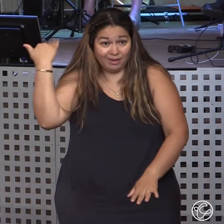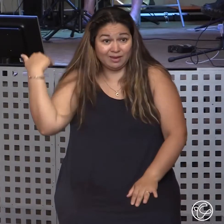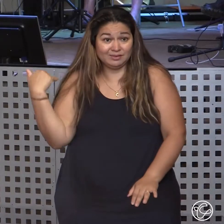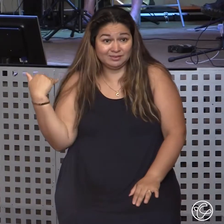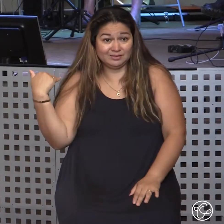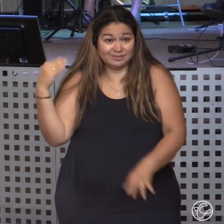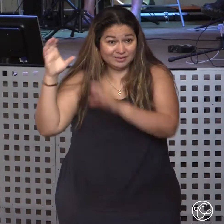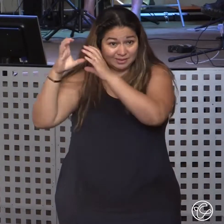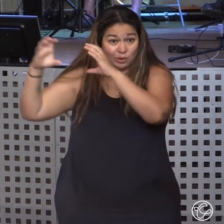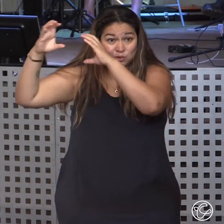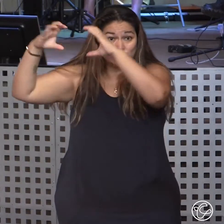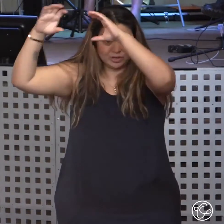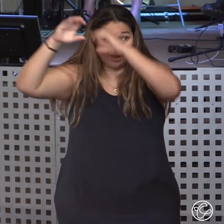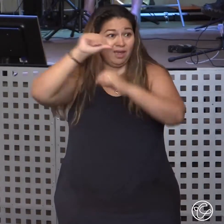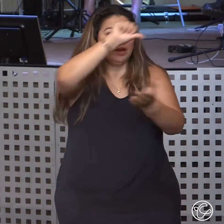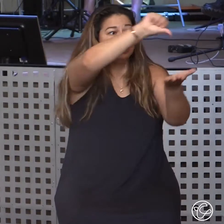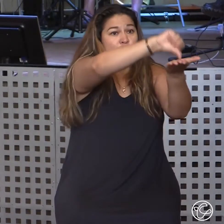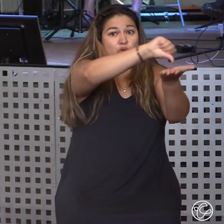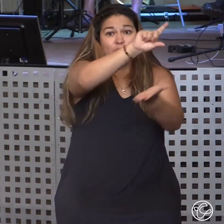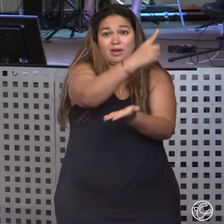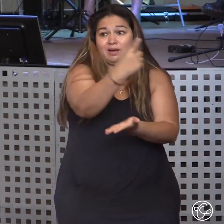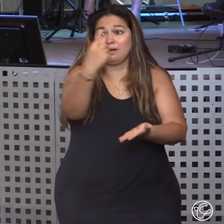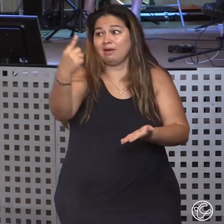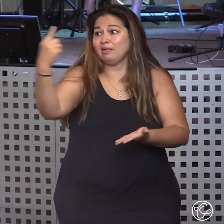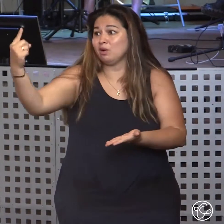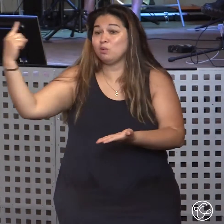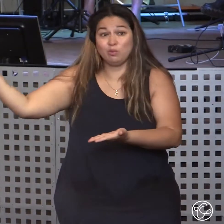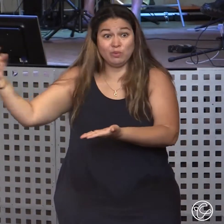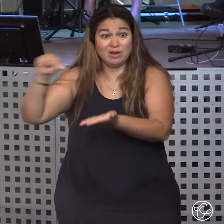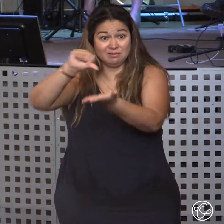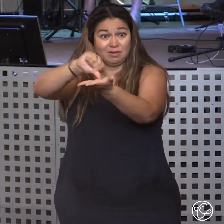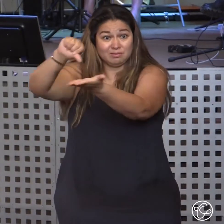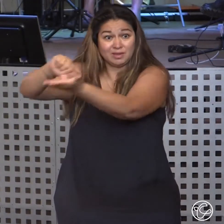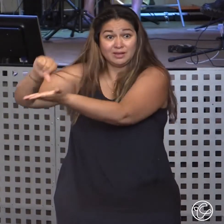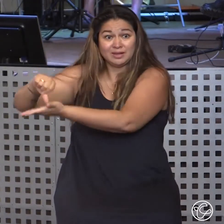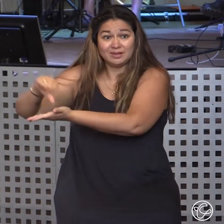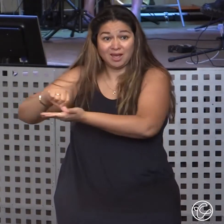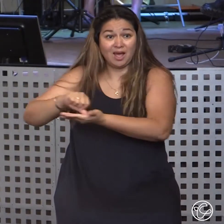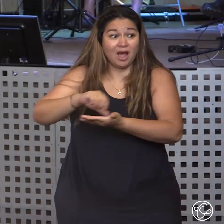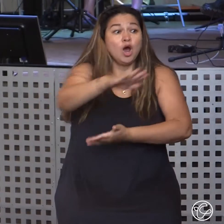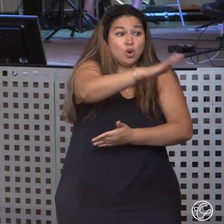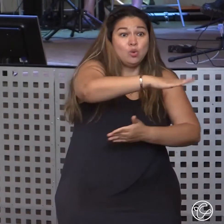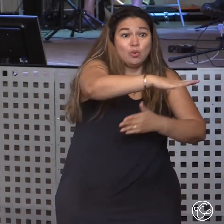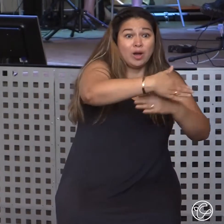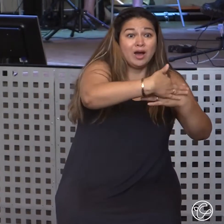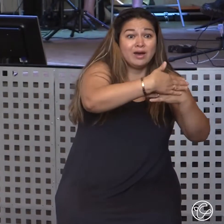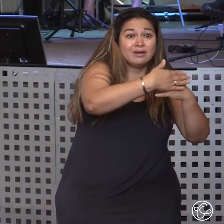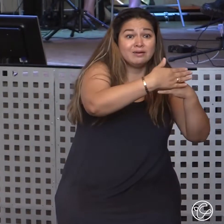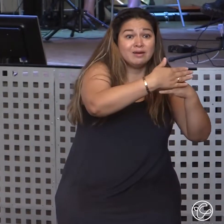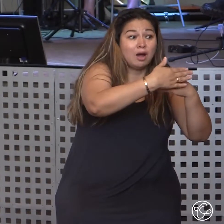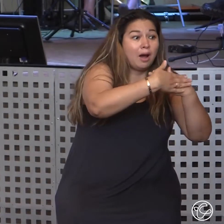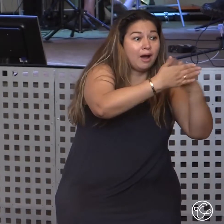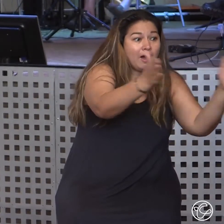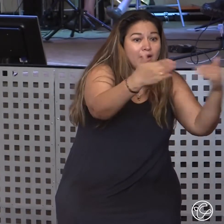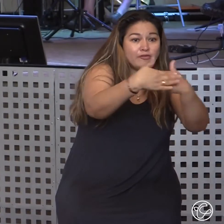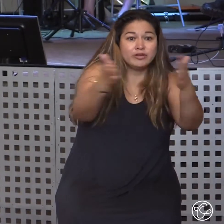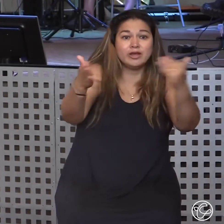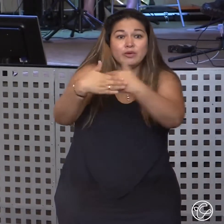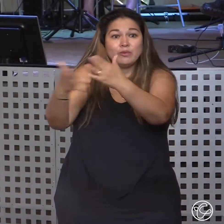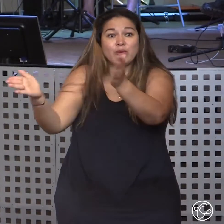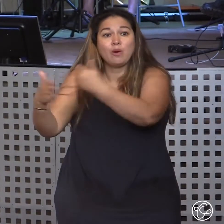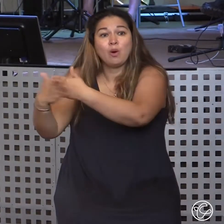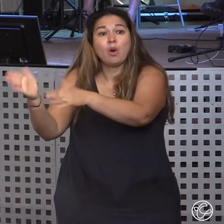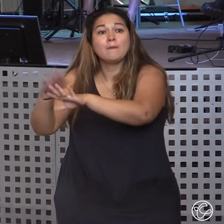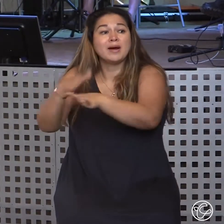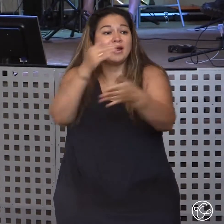desde aquí. Otra idea. En cada ciudad donde Dios nos permita